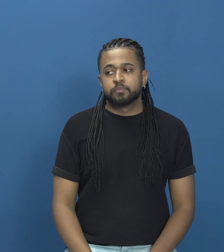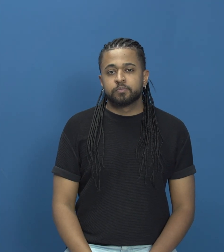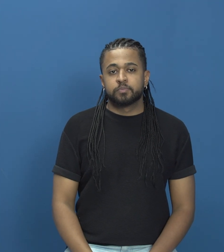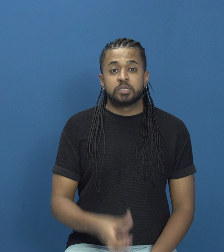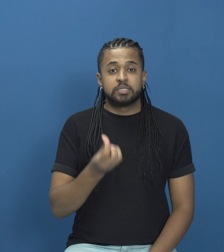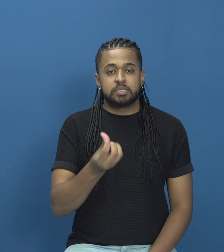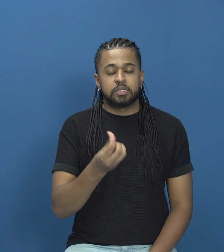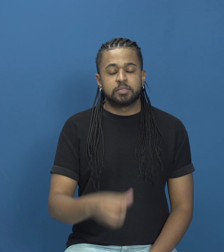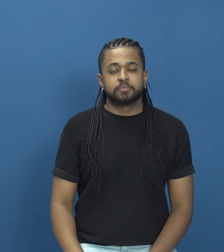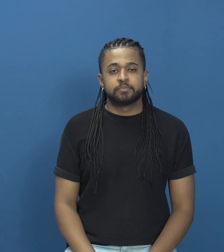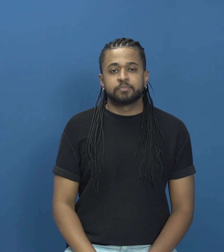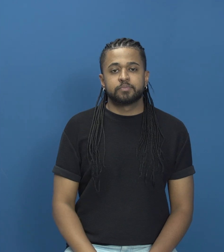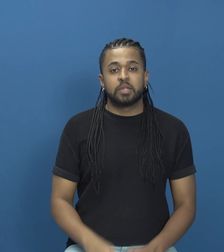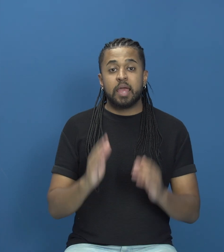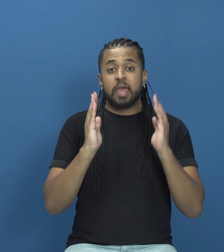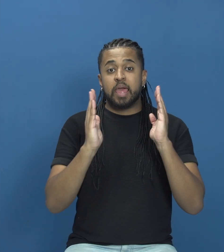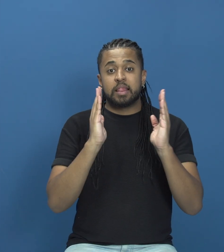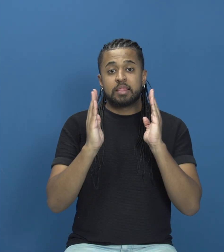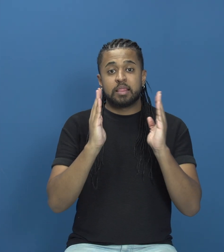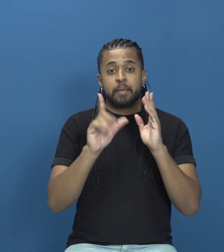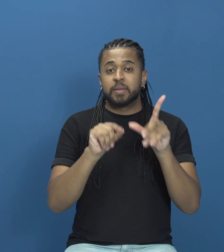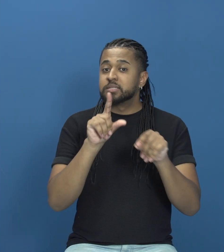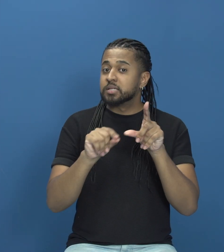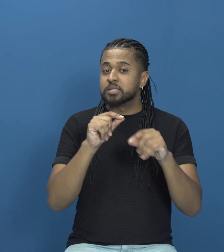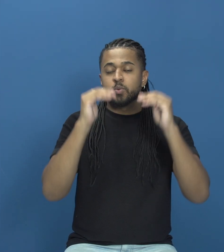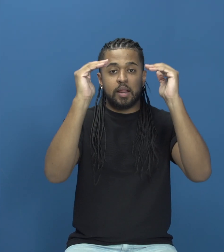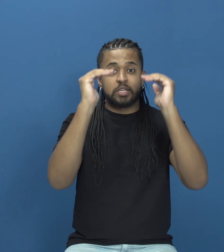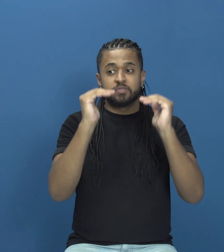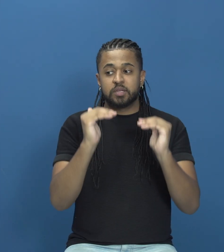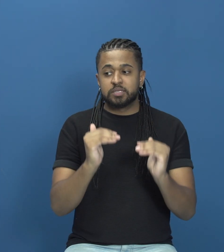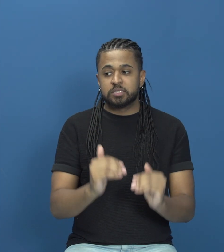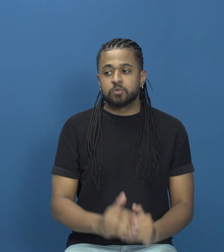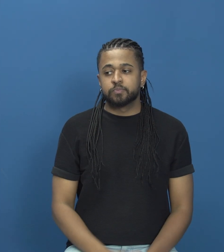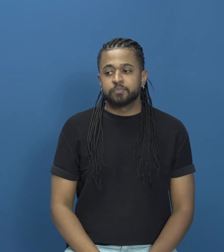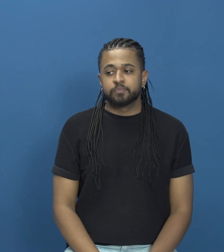Item 6. Das etapas de seleção e classificação.